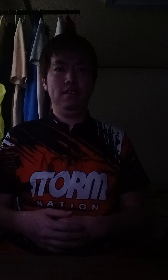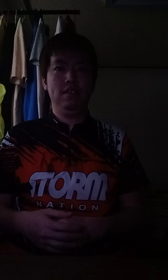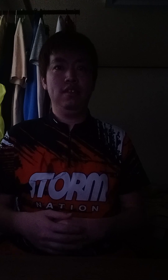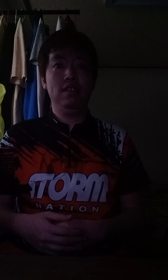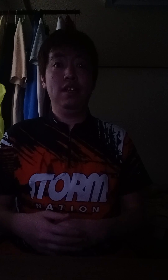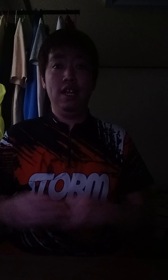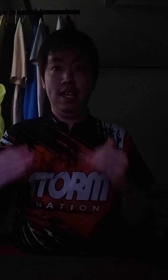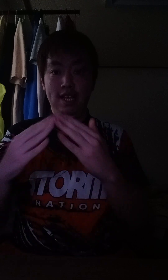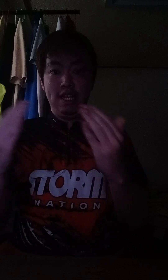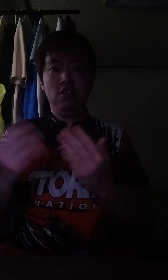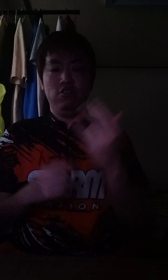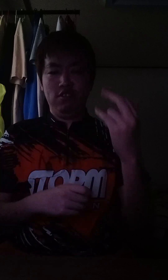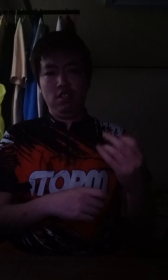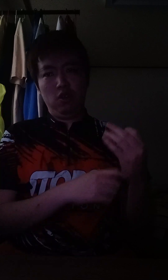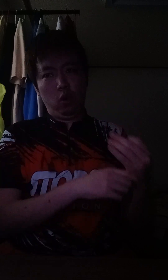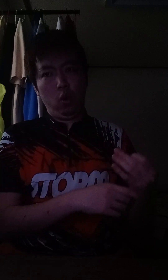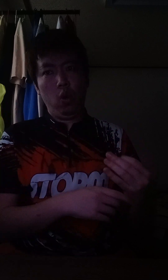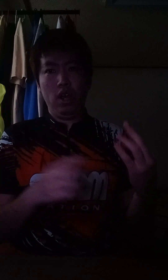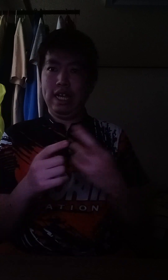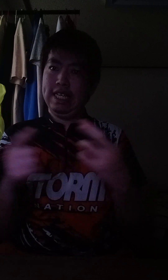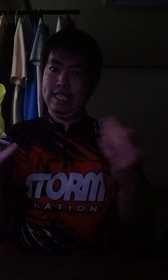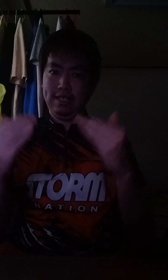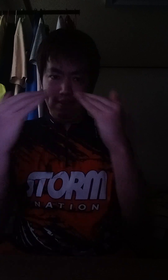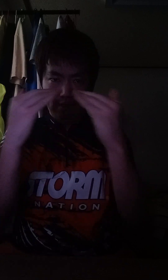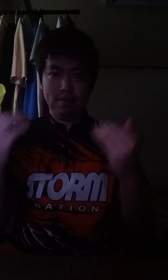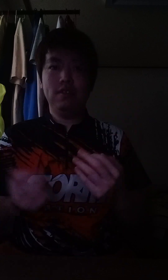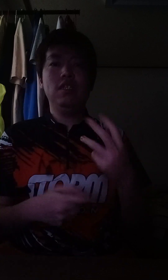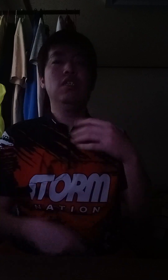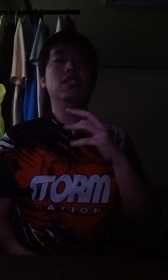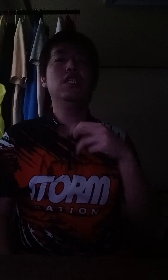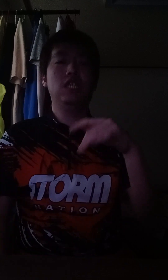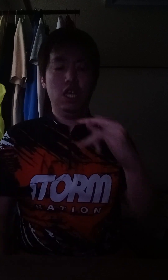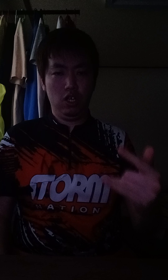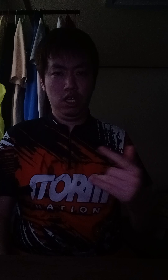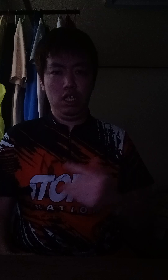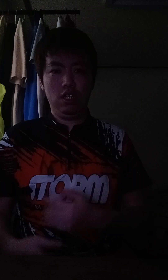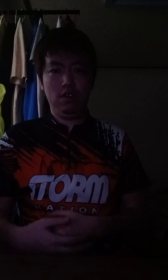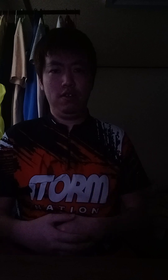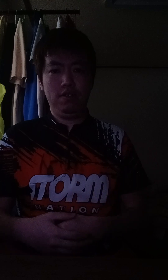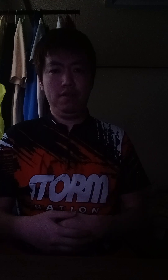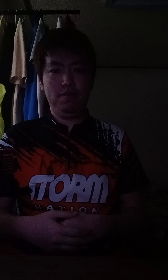드디어 학교 갈 준비를 마치고 엄마와 집을 나서는 승현이. 멋지게 무슨 학교를 갑니다.